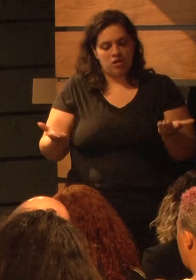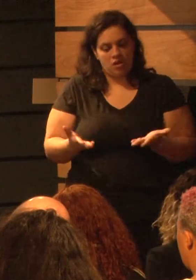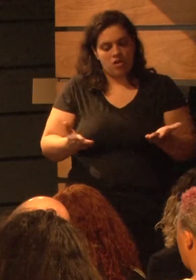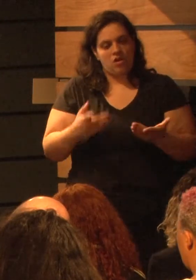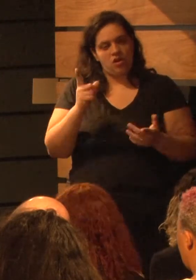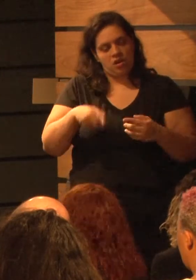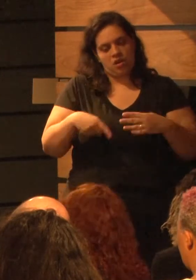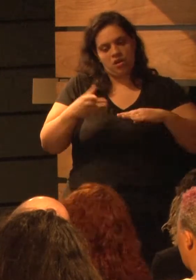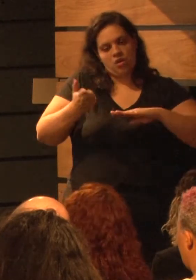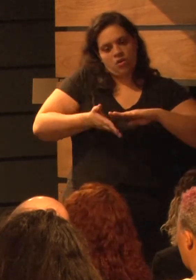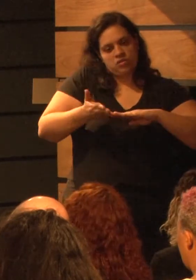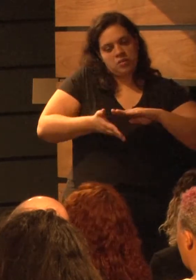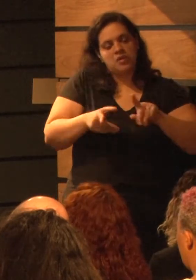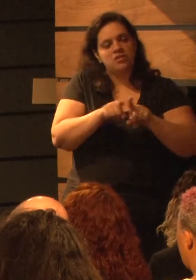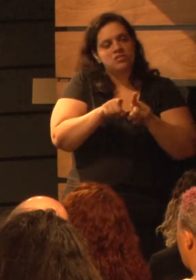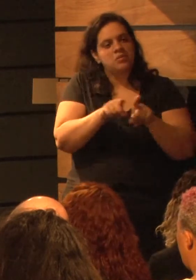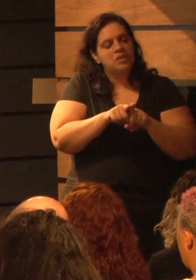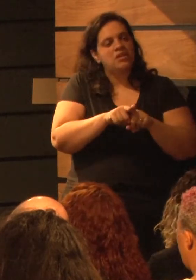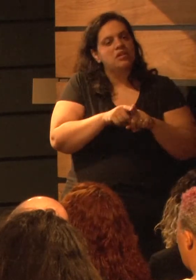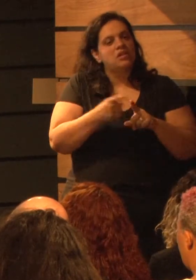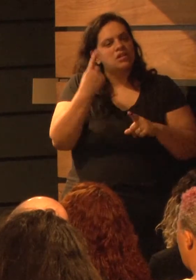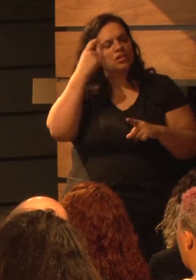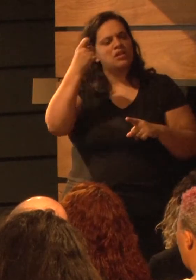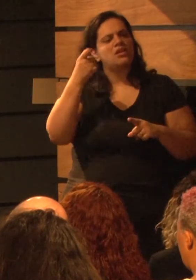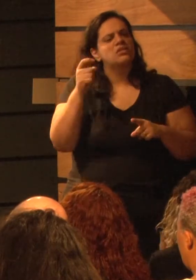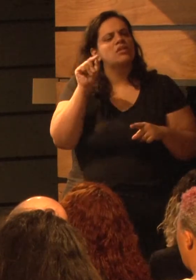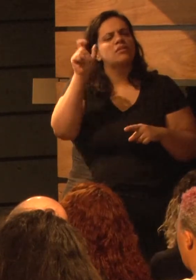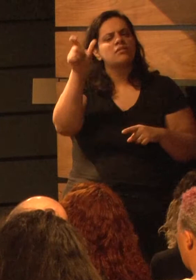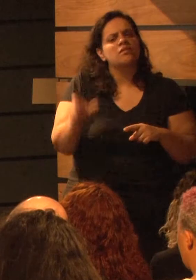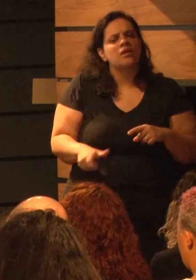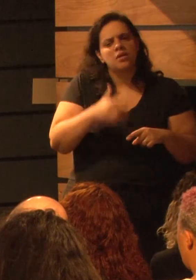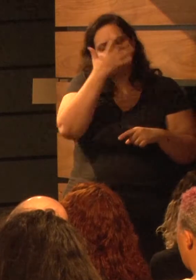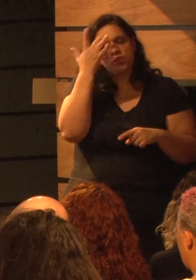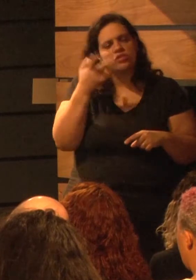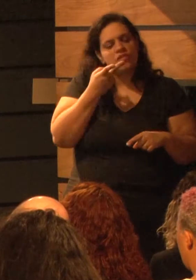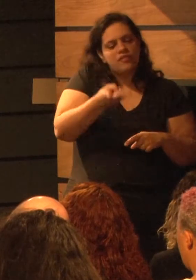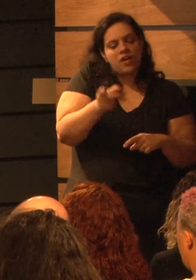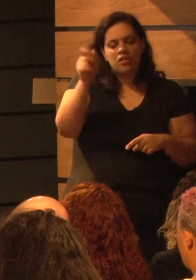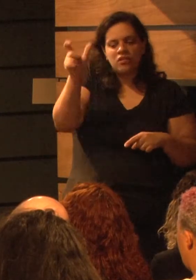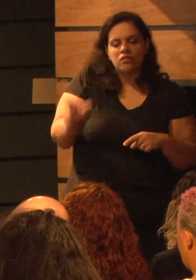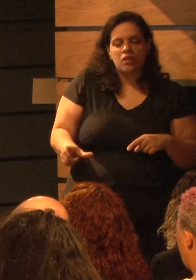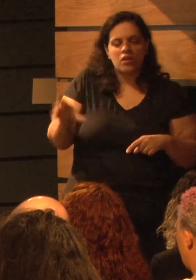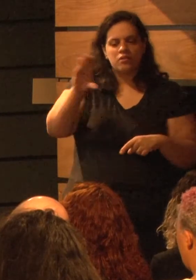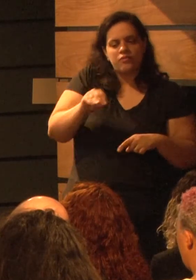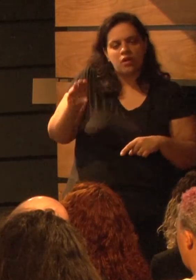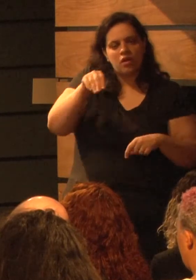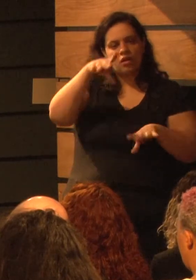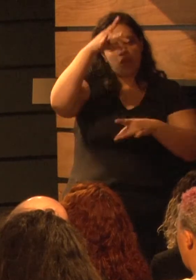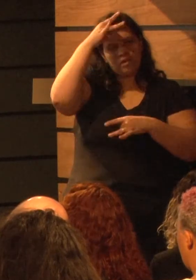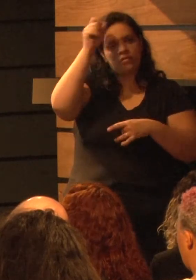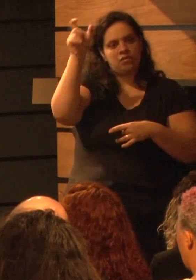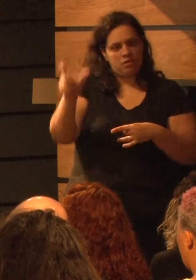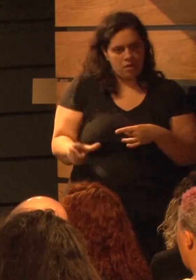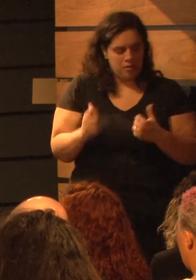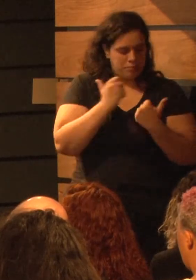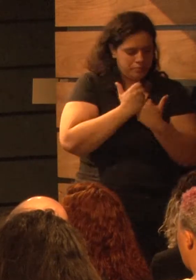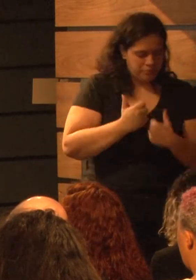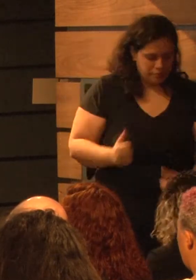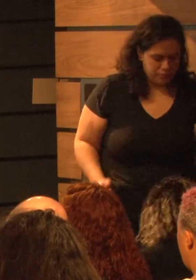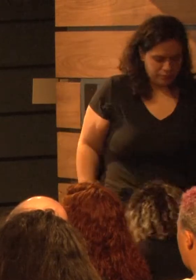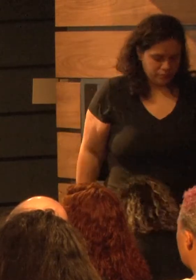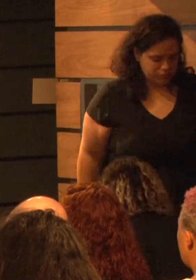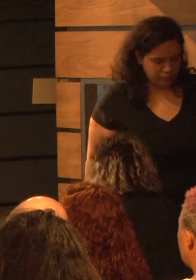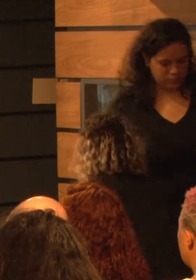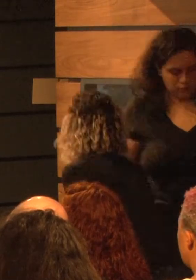de criação. Eu vou pensar, quem é esse que fala? Esse performer, quem é essa faladora, esse falador? Aí vou desenvolver uma